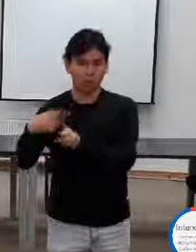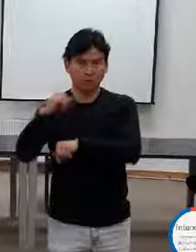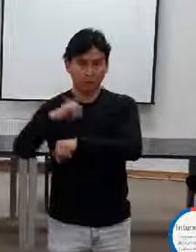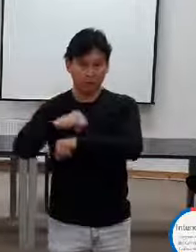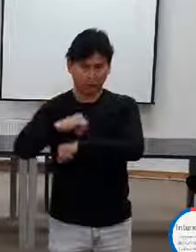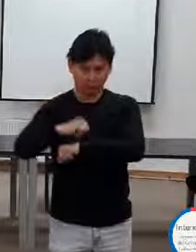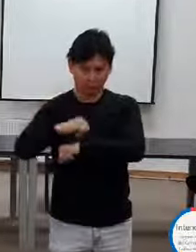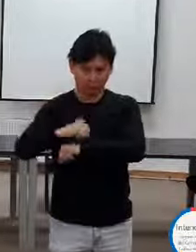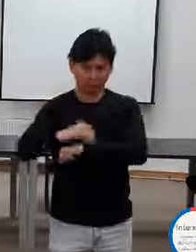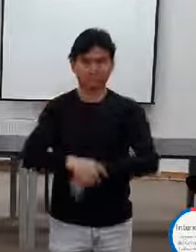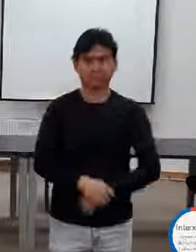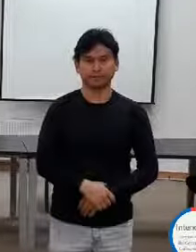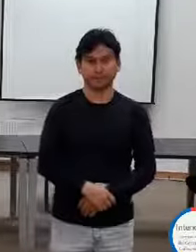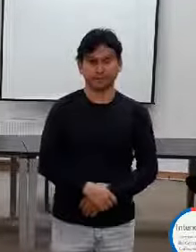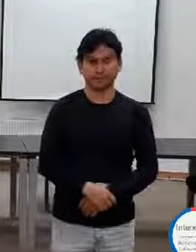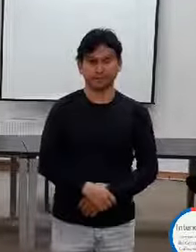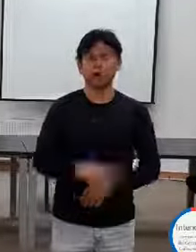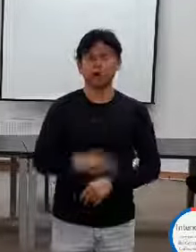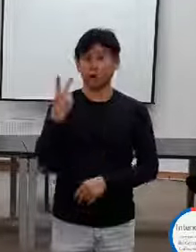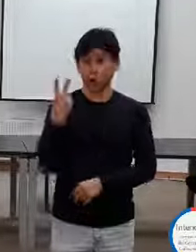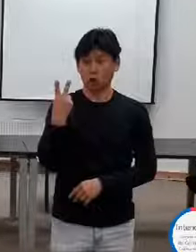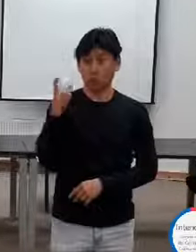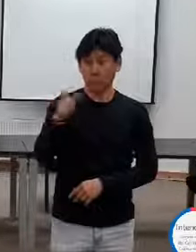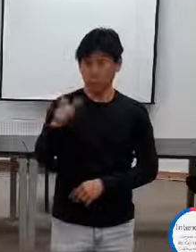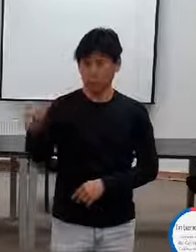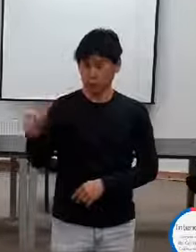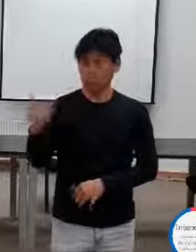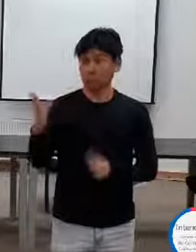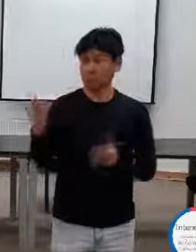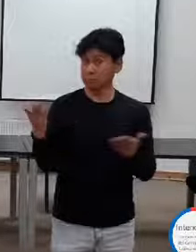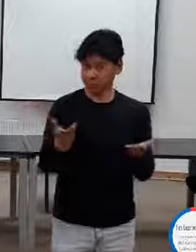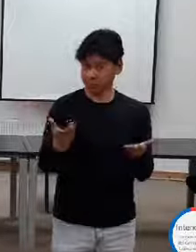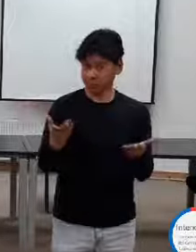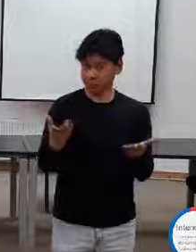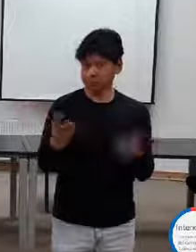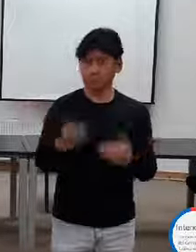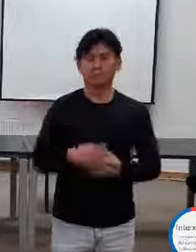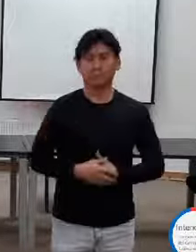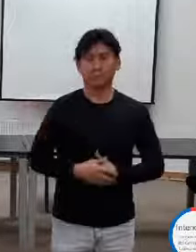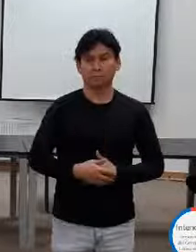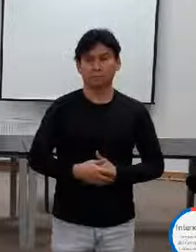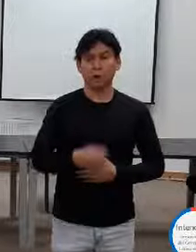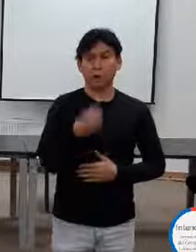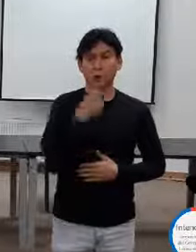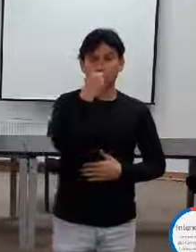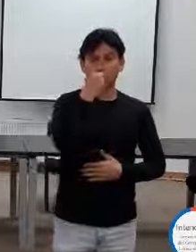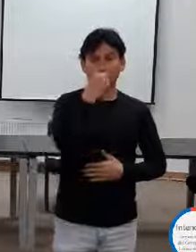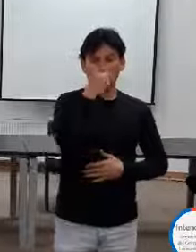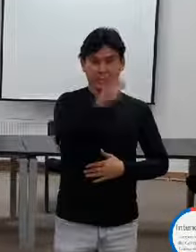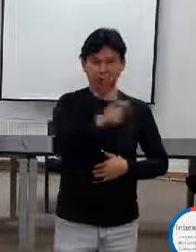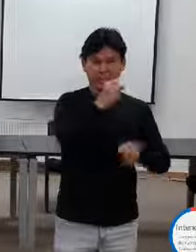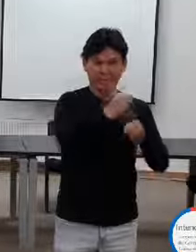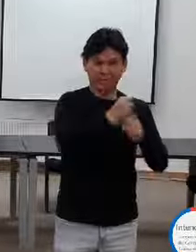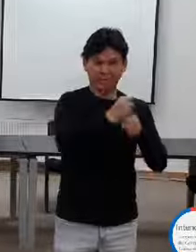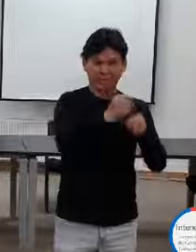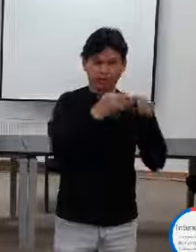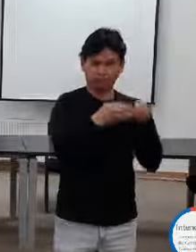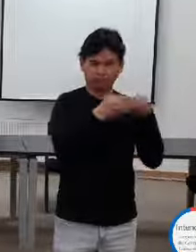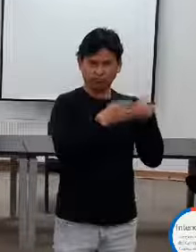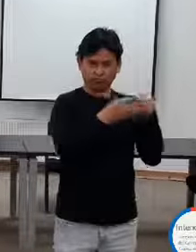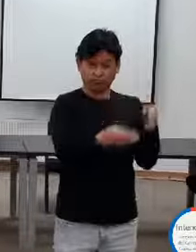región de Aysén. Estos dos nuevos casos se tratarían de un tripulante que a bordo de una